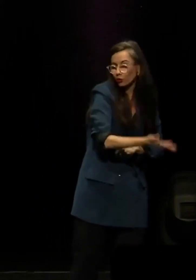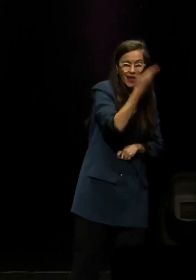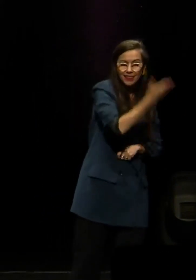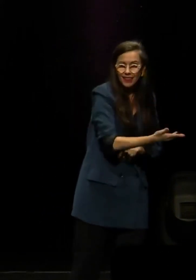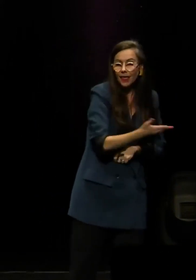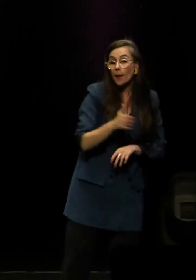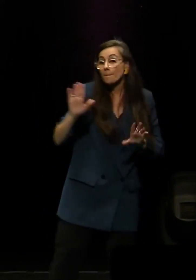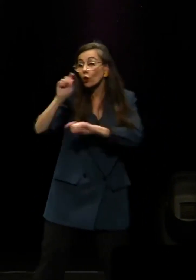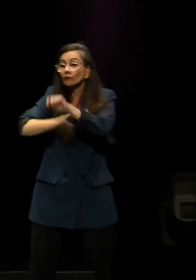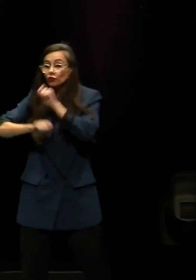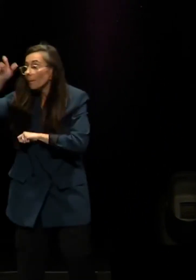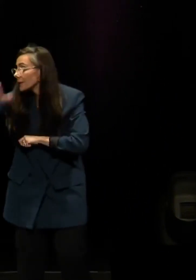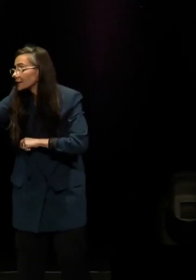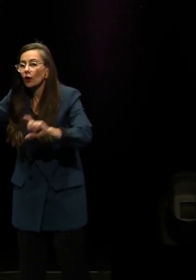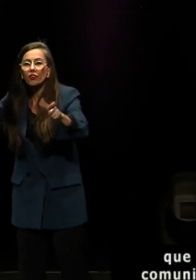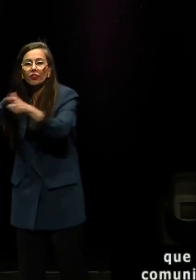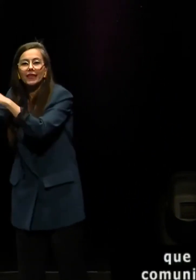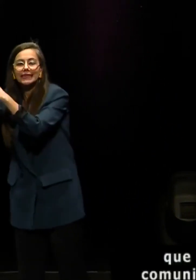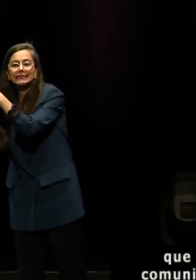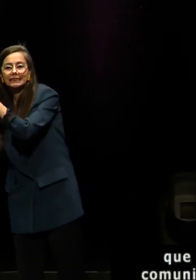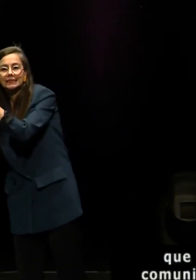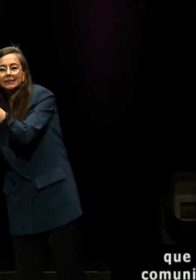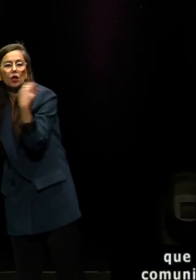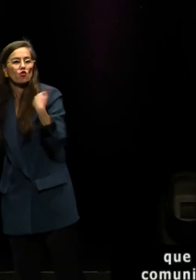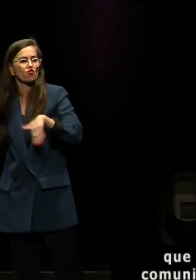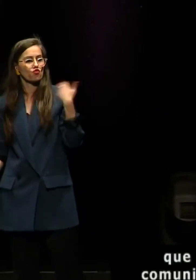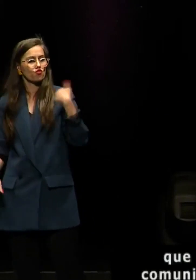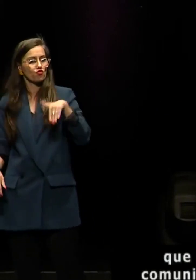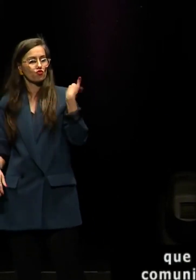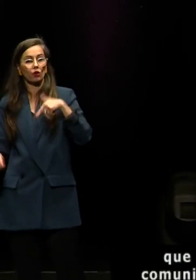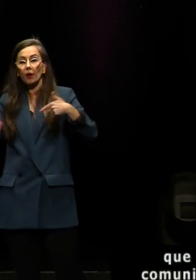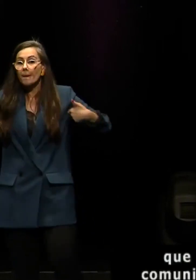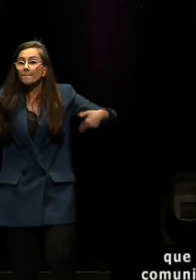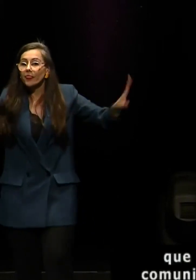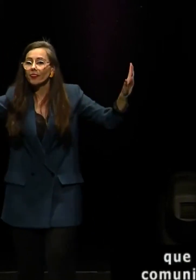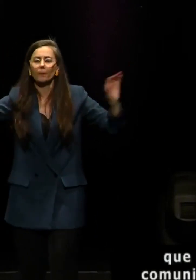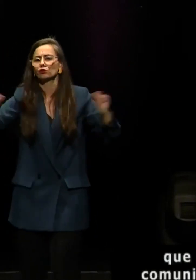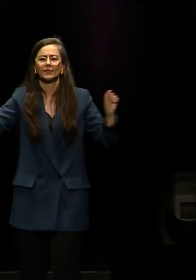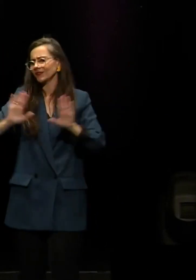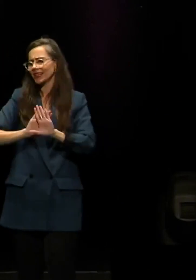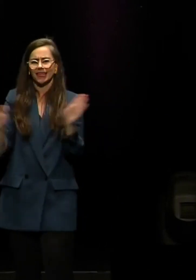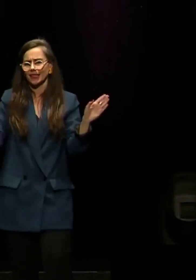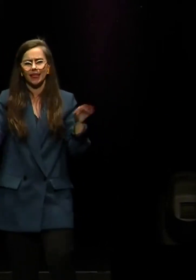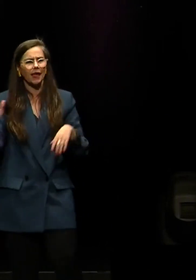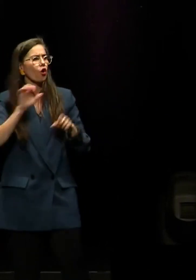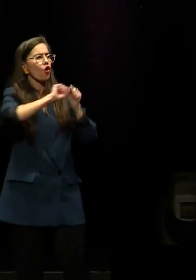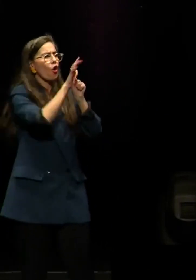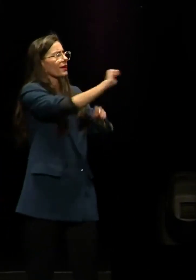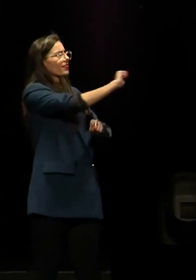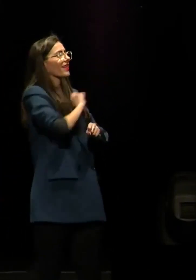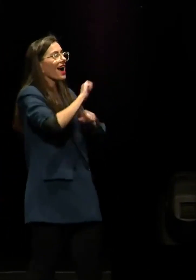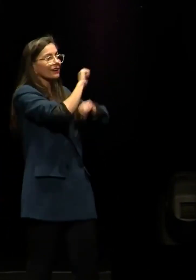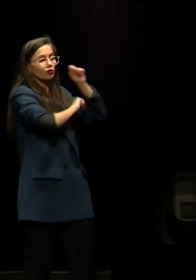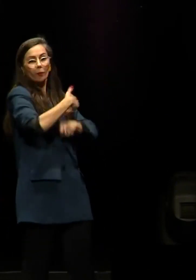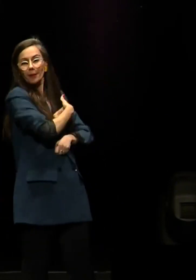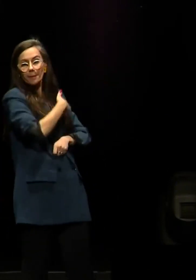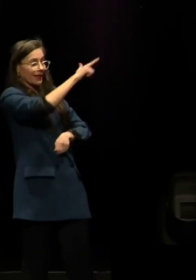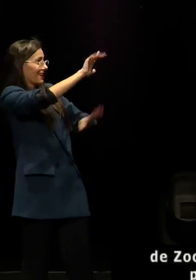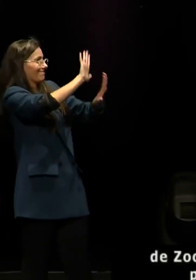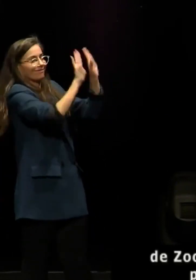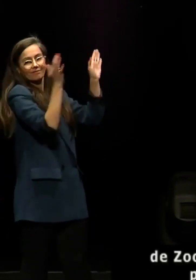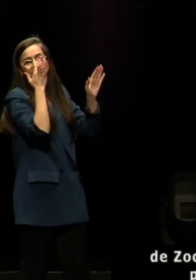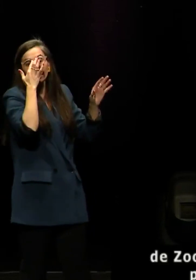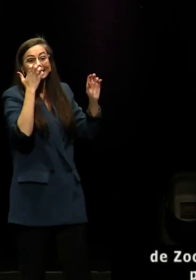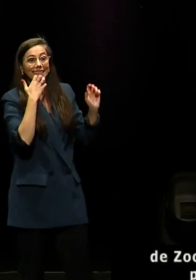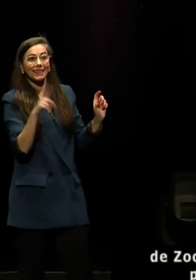personas sordas de su propia asociación, ¿no? Y eso generó una crisis muy importante, pero las asociaciones, a pesar